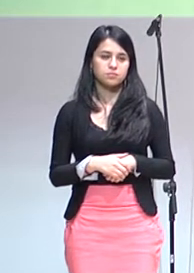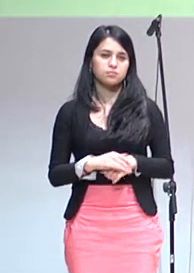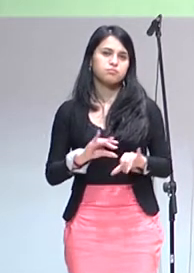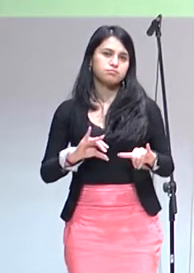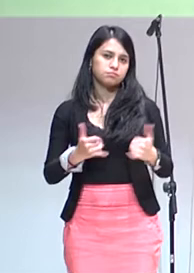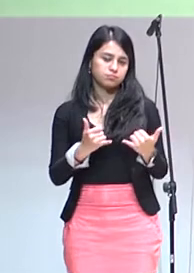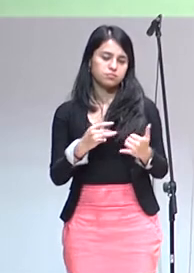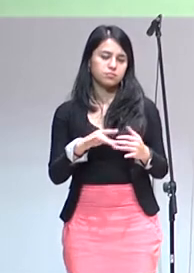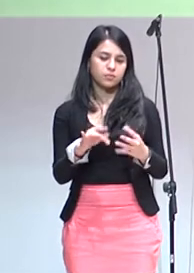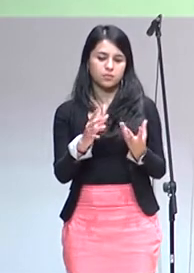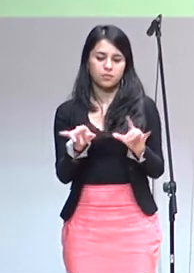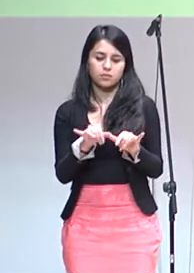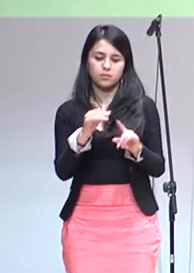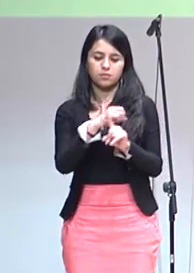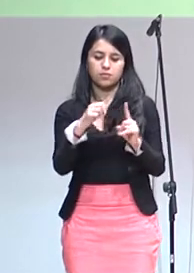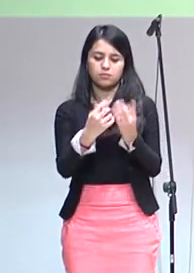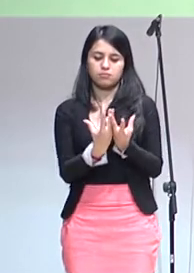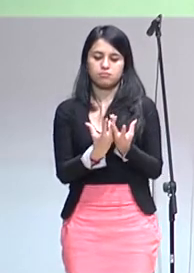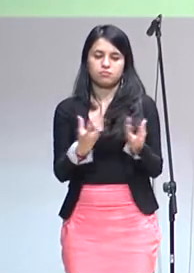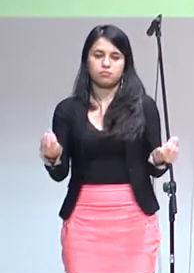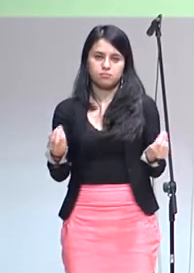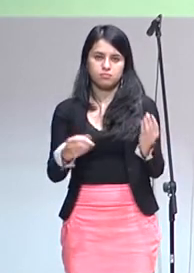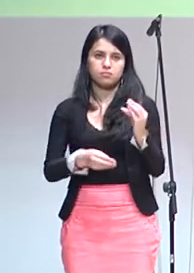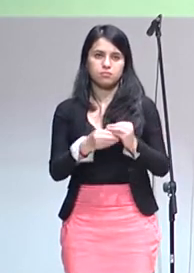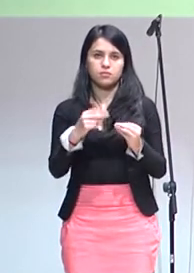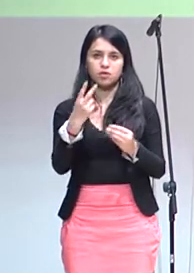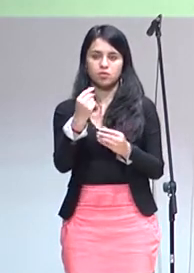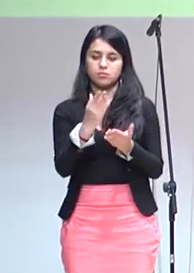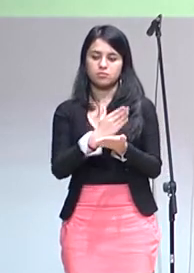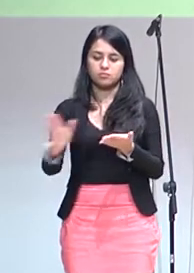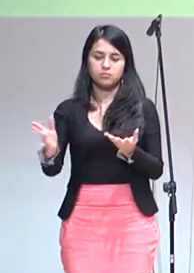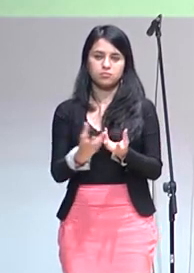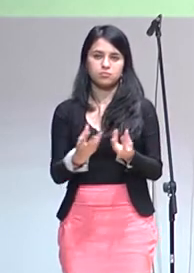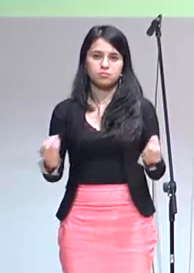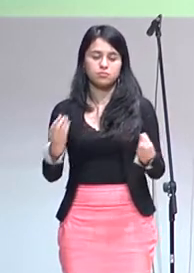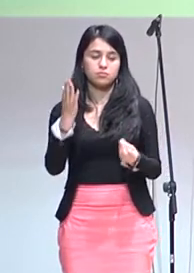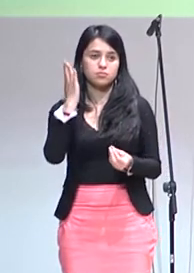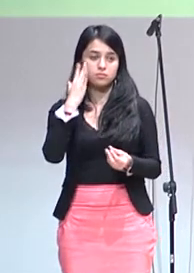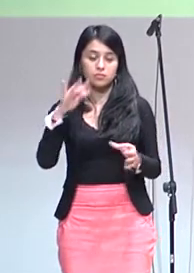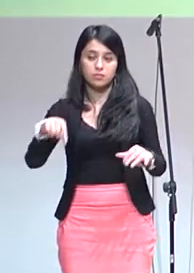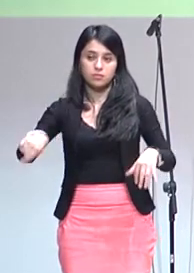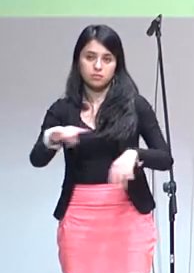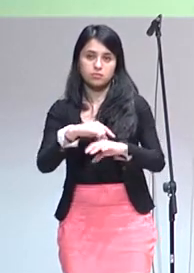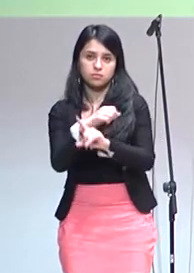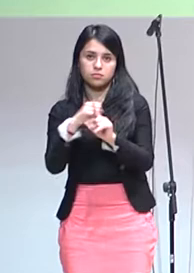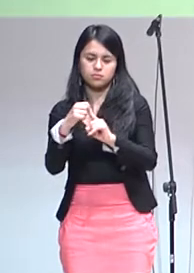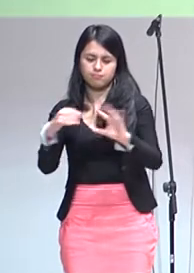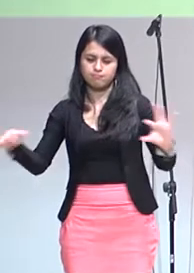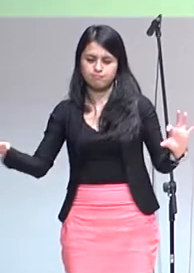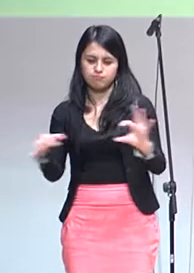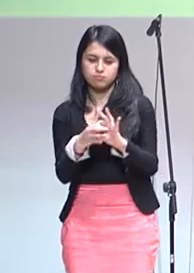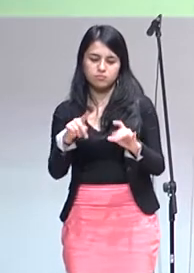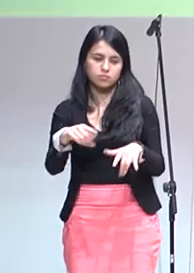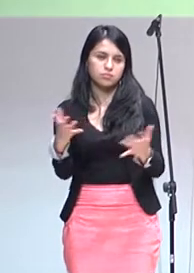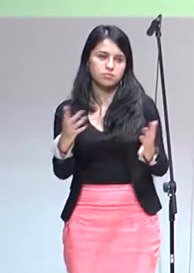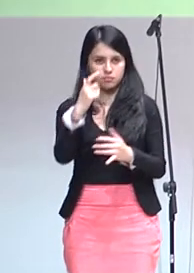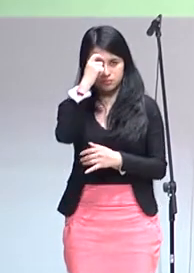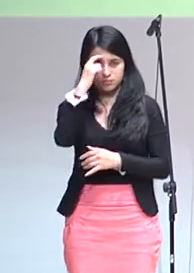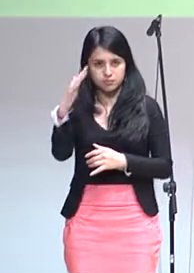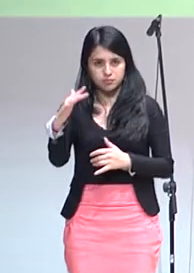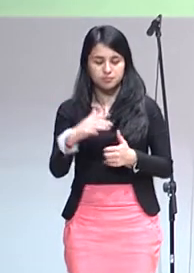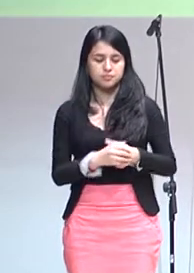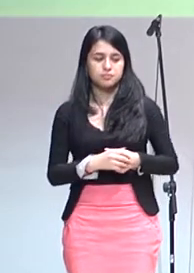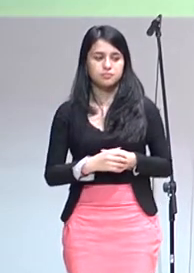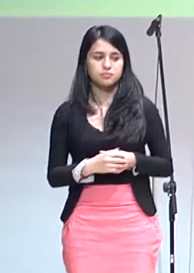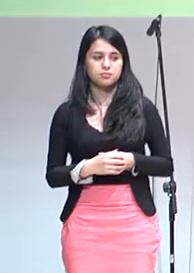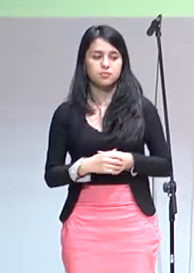de una segregación social y económica, a pesar de que la comunidad esté por lancha a 20 minutos de Cartagena. Se